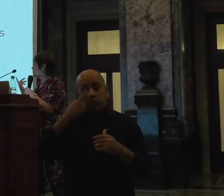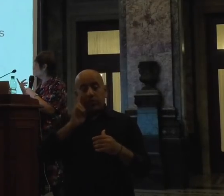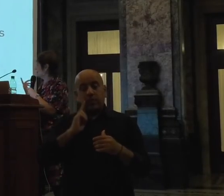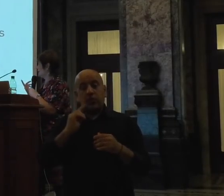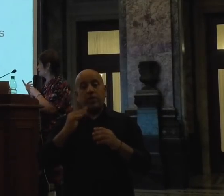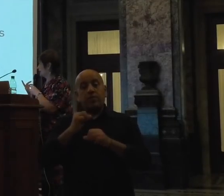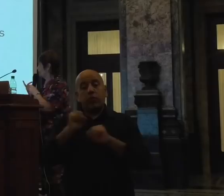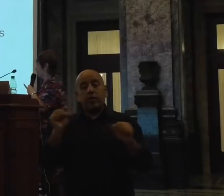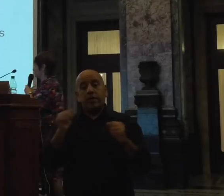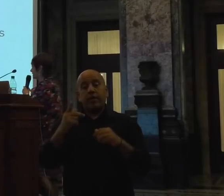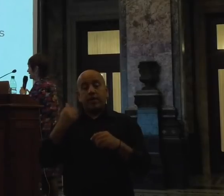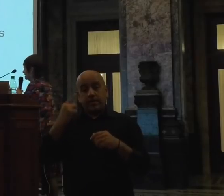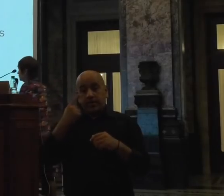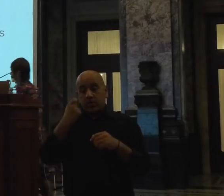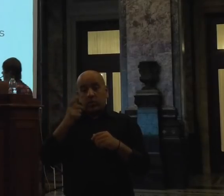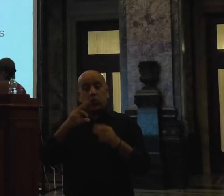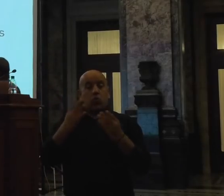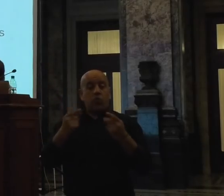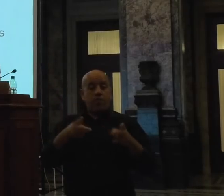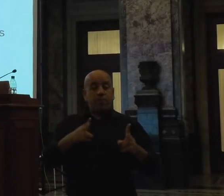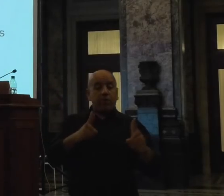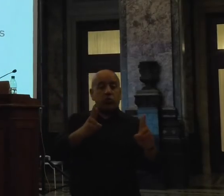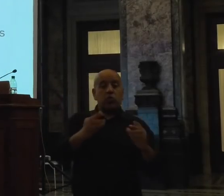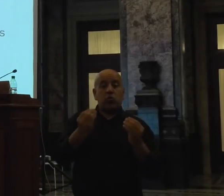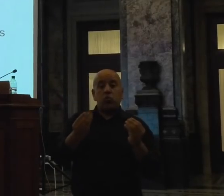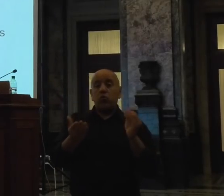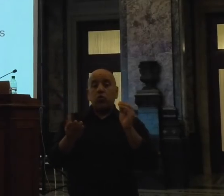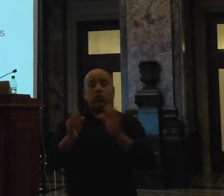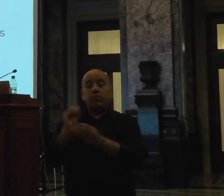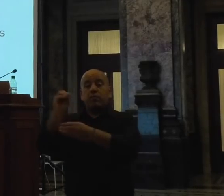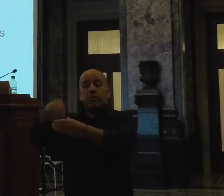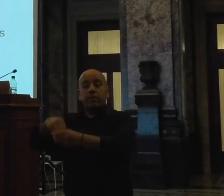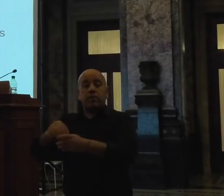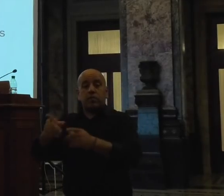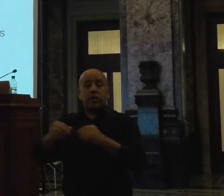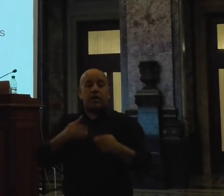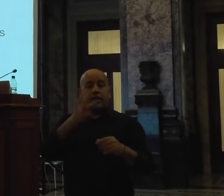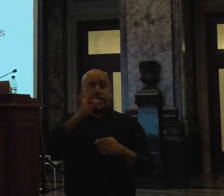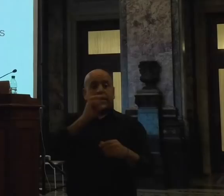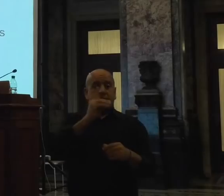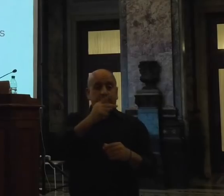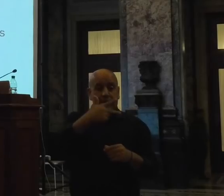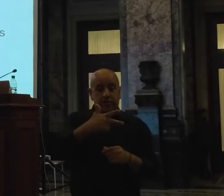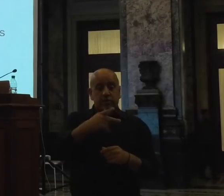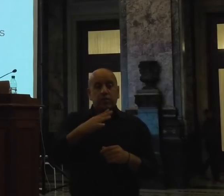y poder desarrollar métodos de intervención. Con el caso que los conté de TDAH, ahora sabemos que un método de